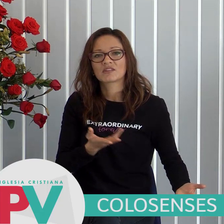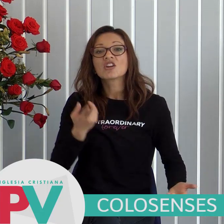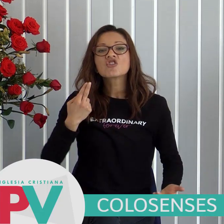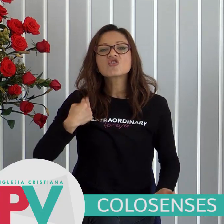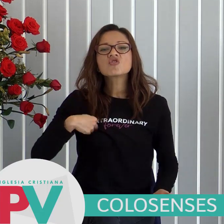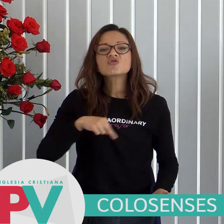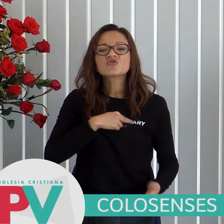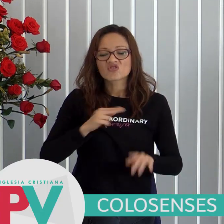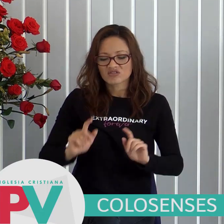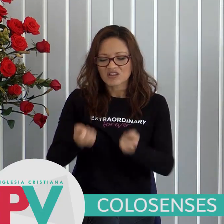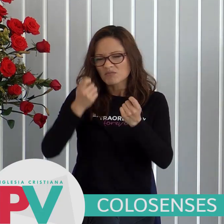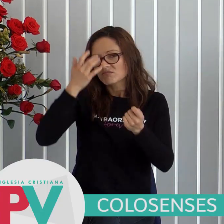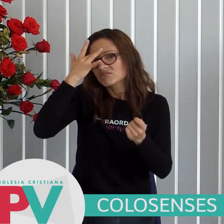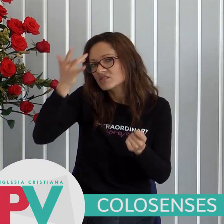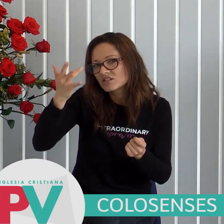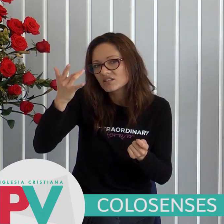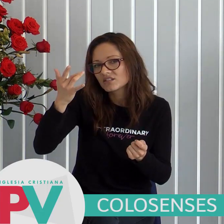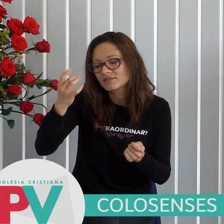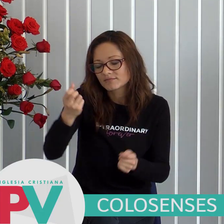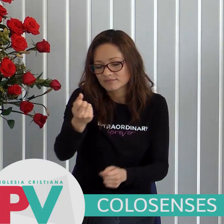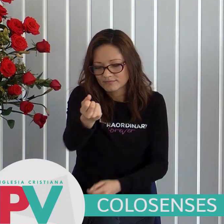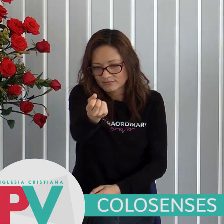Nosotros somos salvos ¿por qué?